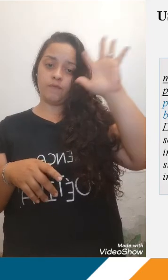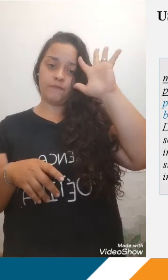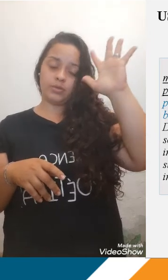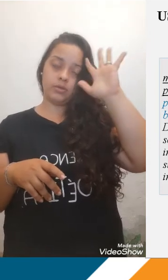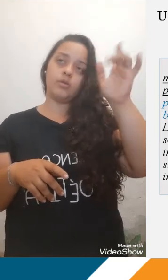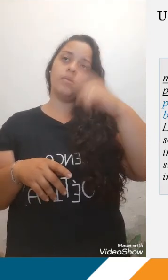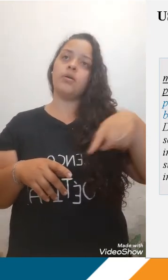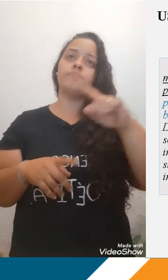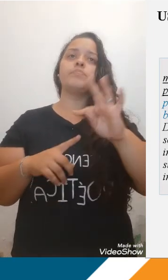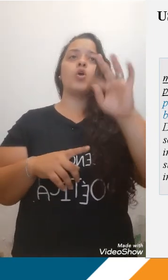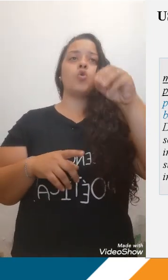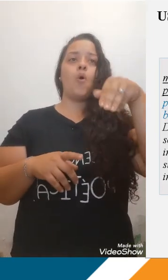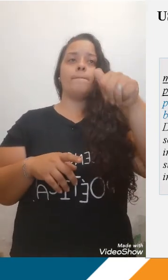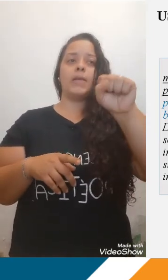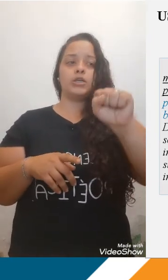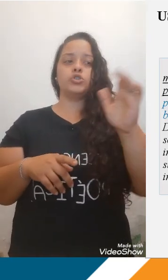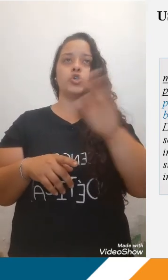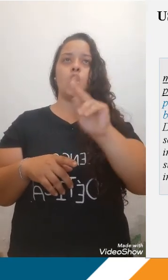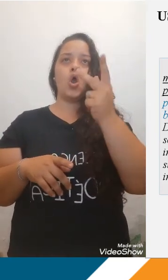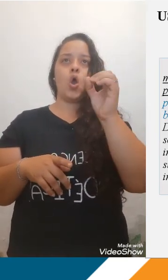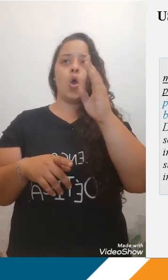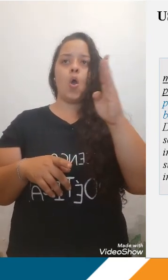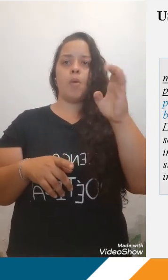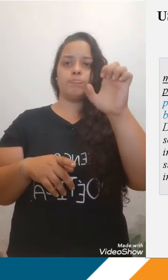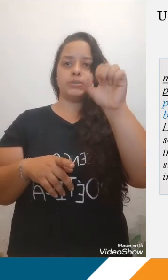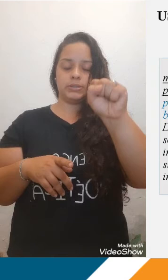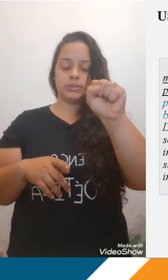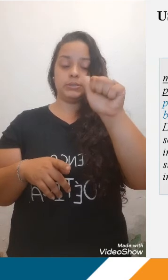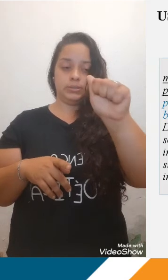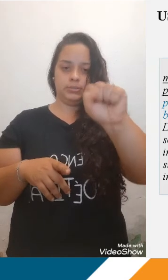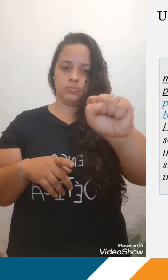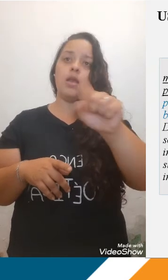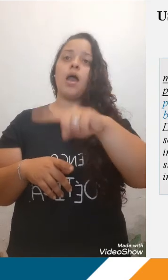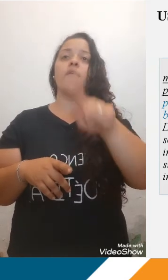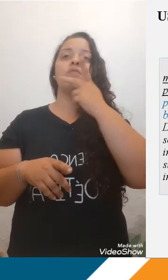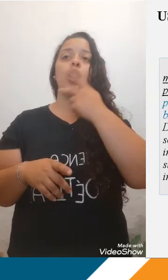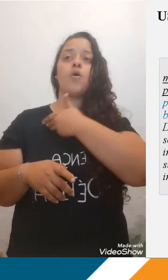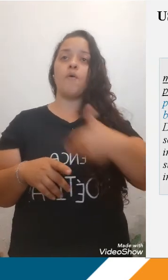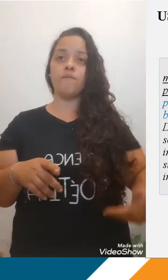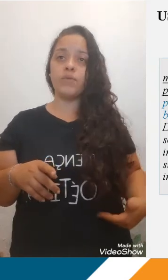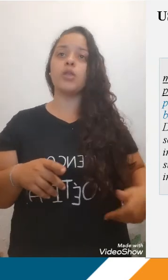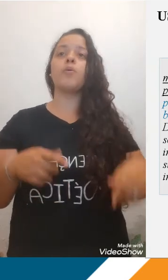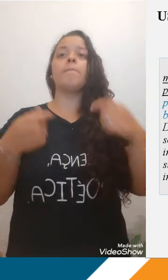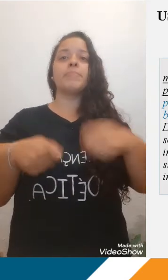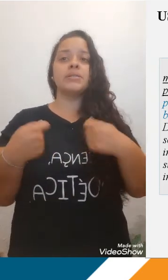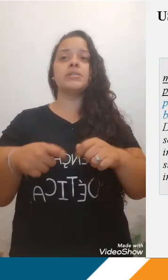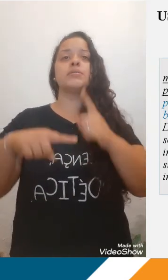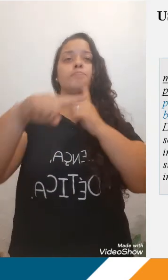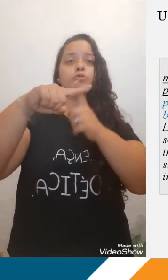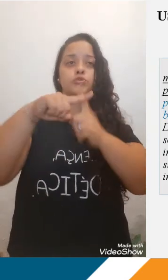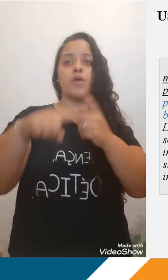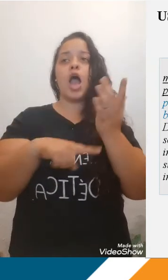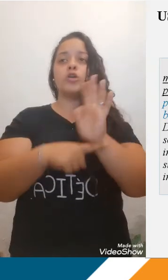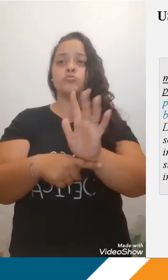Thomas Hobbes, para justamente se articular com a ideia de que o Estado deve agir positivamente em prol da proteção